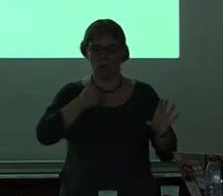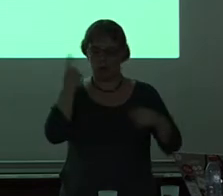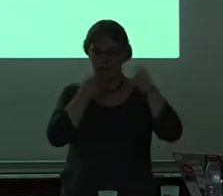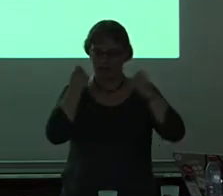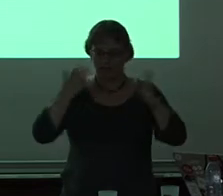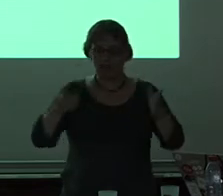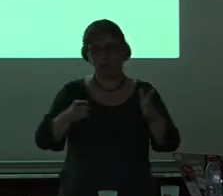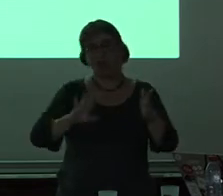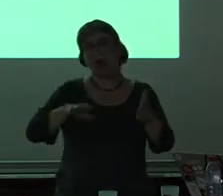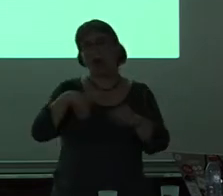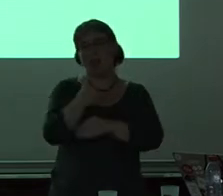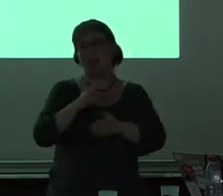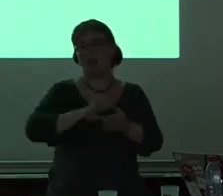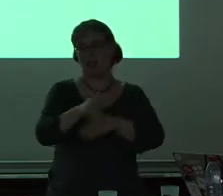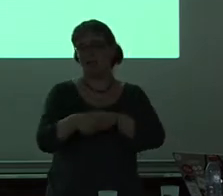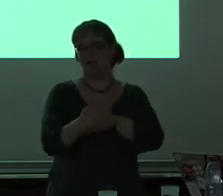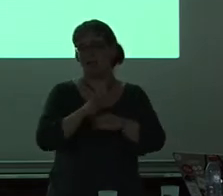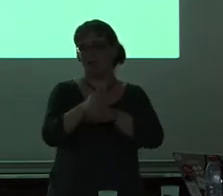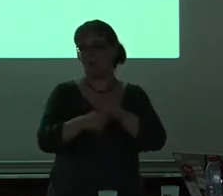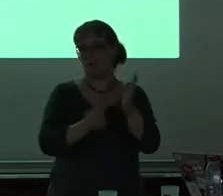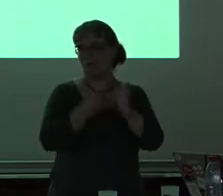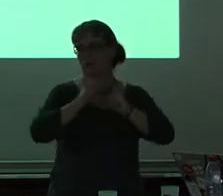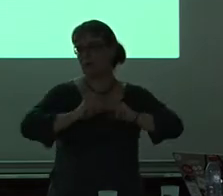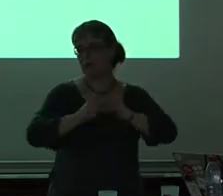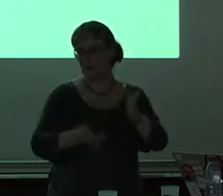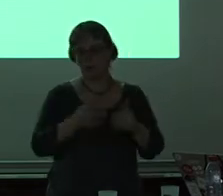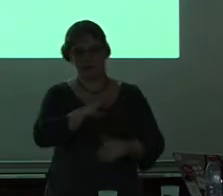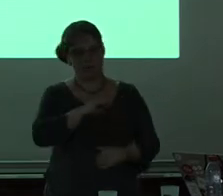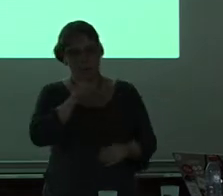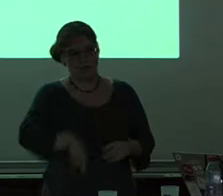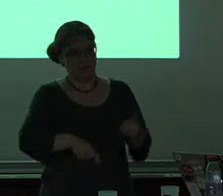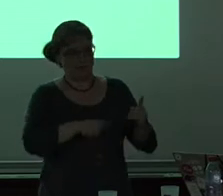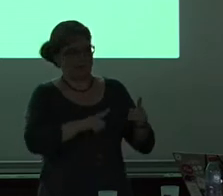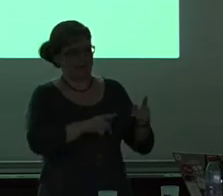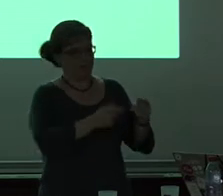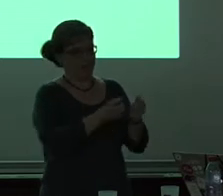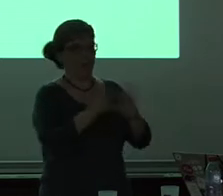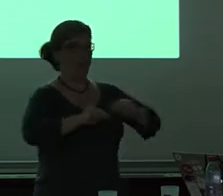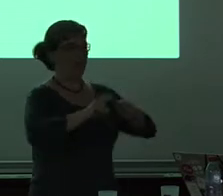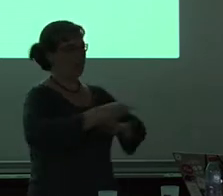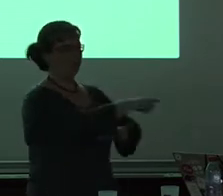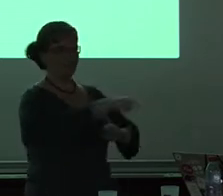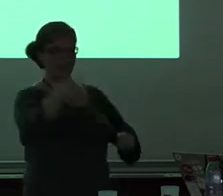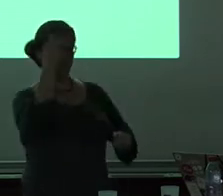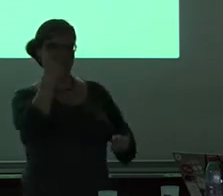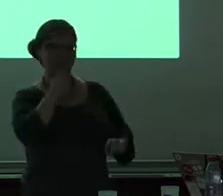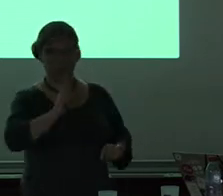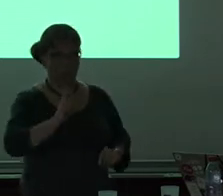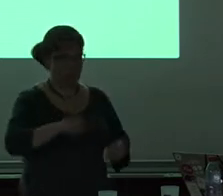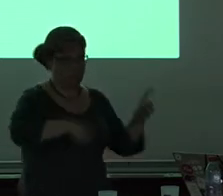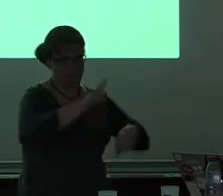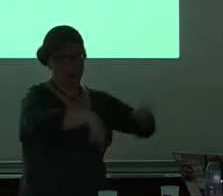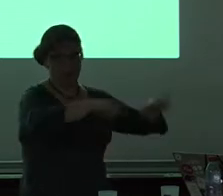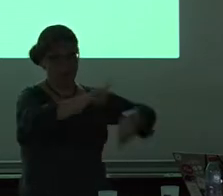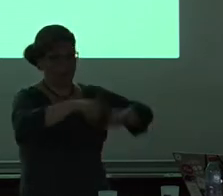Je reviendrai à la fin de cette conférence pour m'adapter aux différents publics. Donc, j'explique les concepts d'une certaine manière, telle